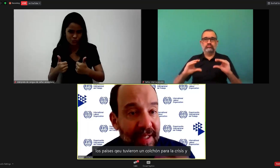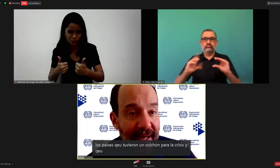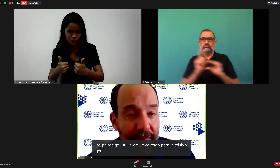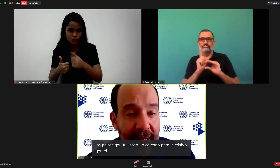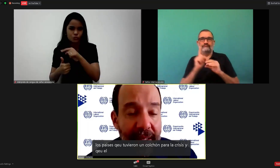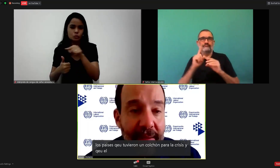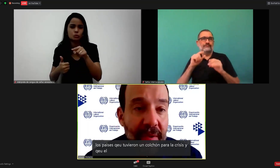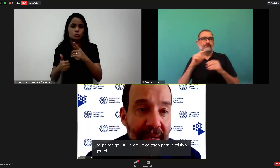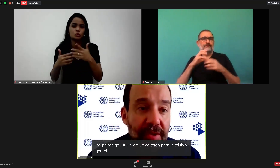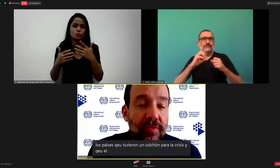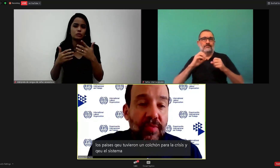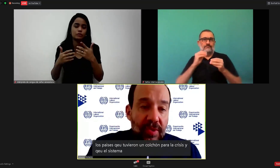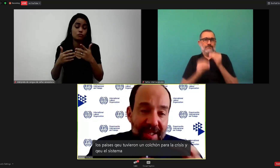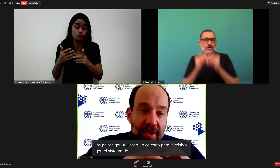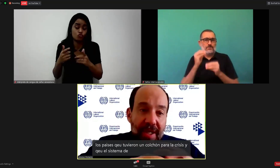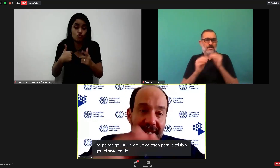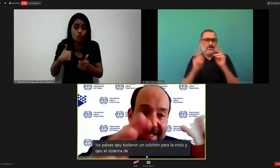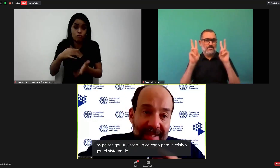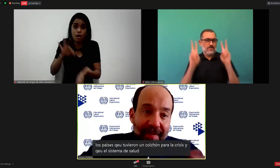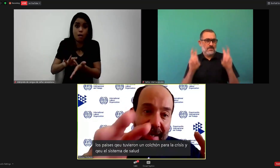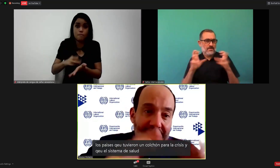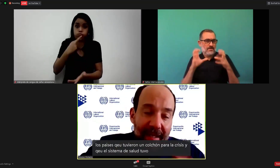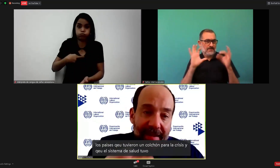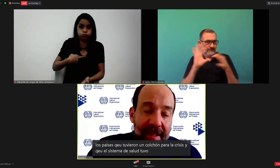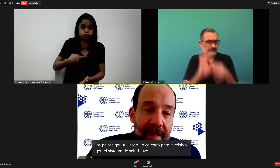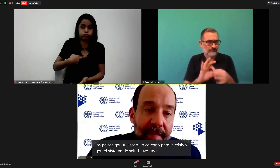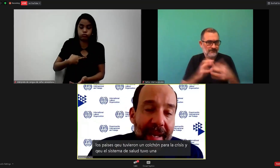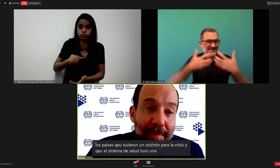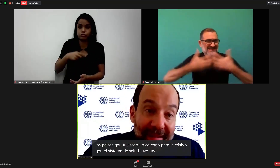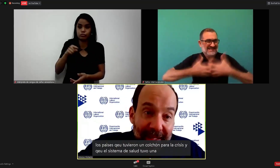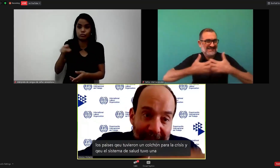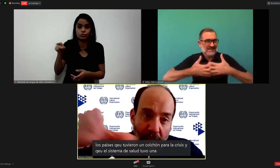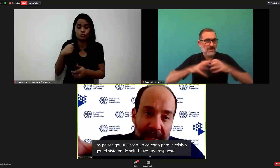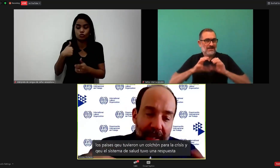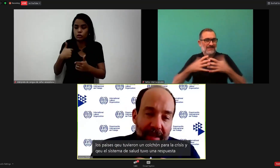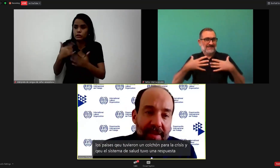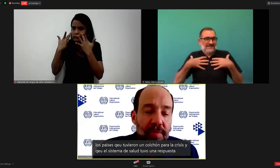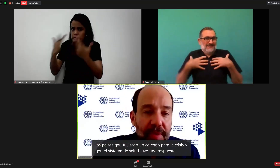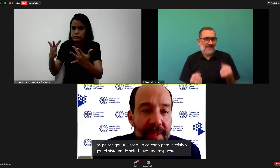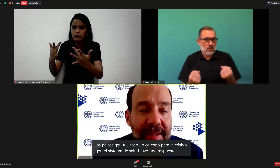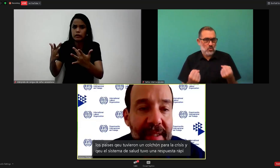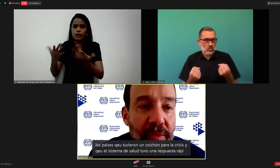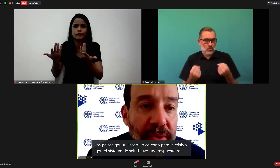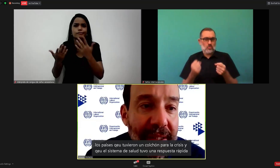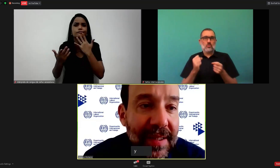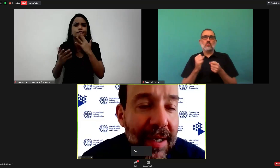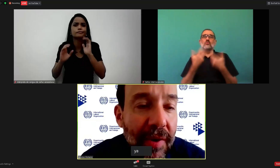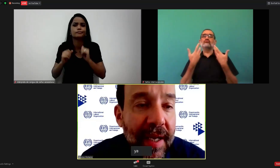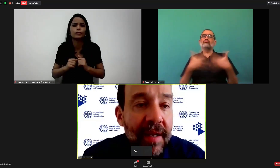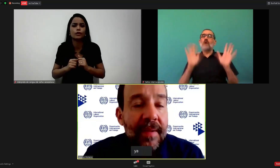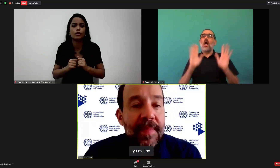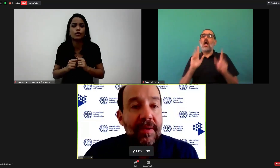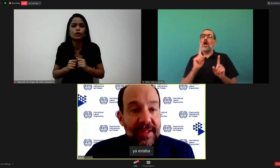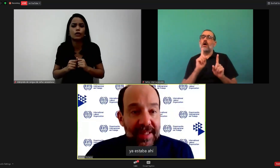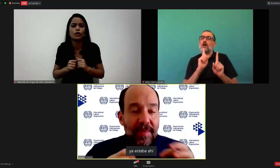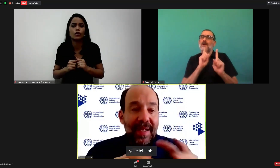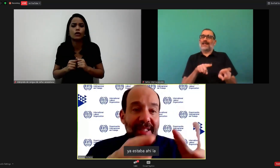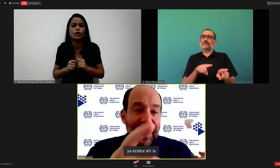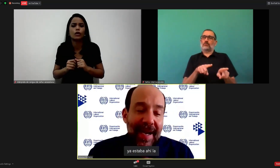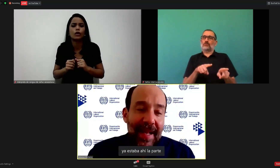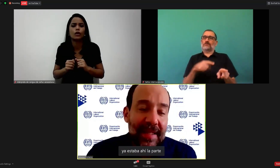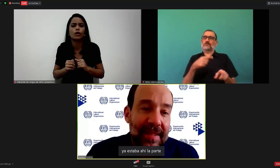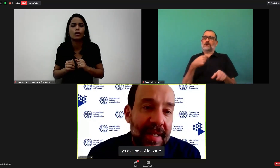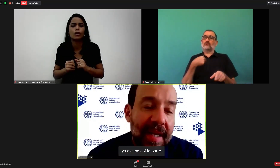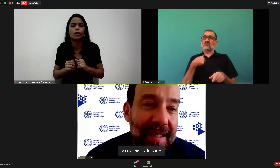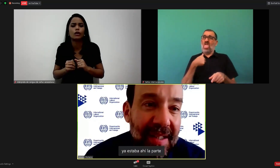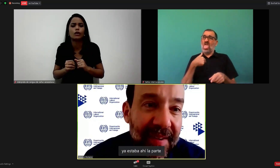tuvo una respuesta rápida, ¿no? En términos de ampliación. O sea, ya estaban ahí la parte hidráulica, ¿no? Si uno puede decir, utilizar esa analogía, los sistemas para